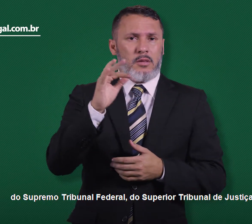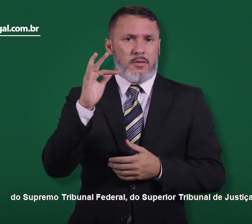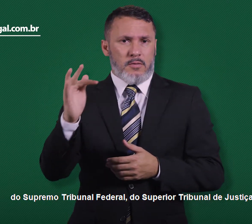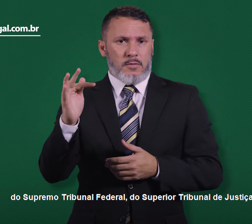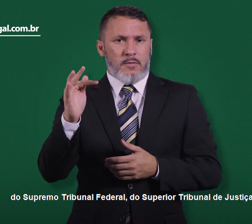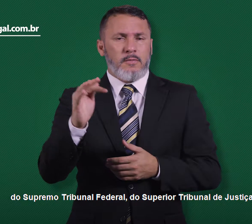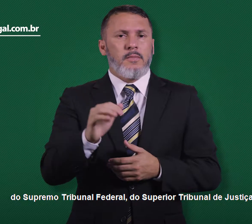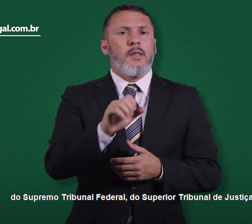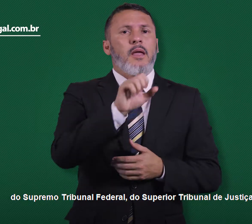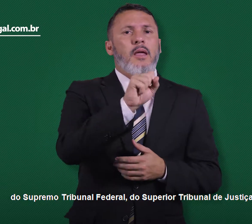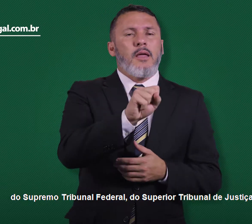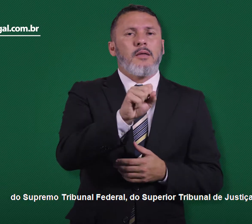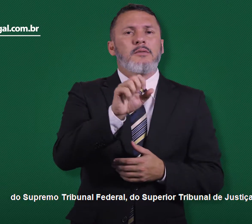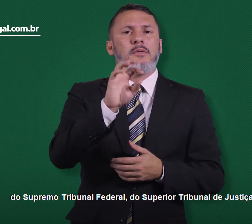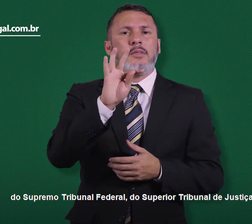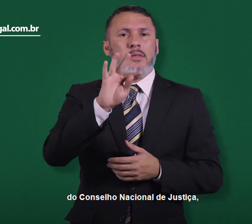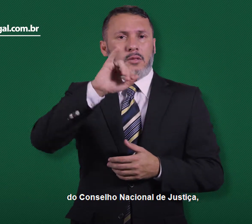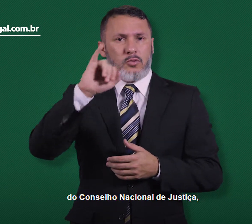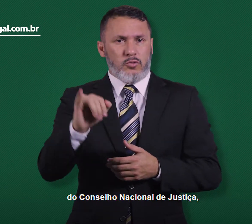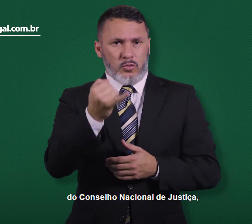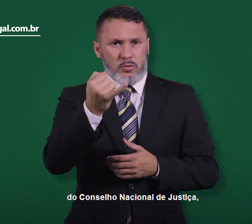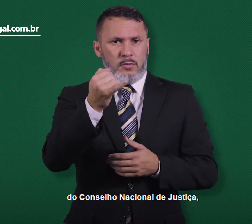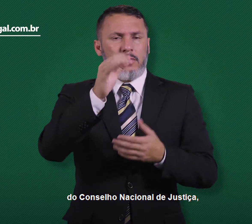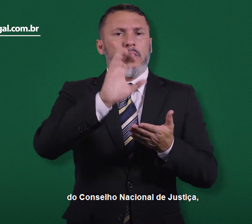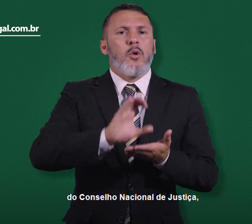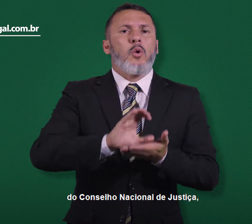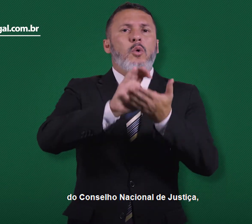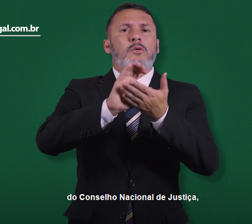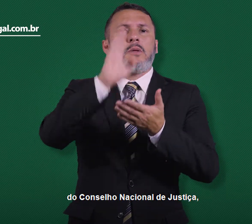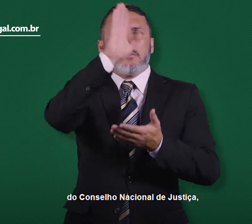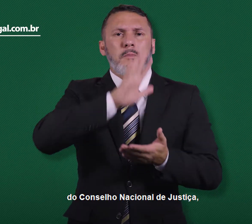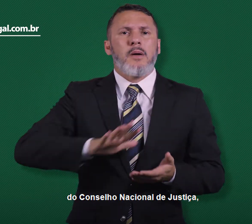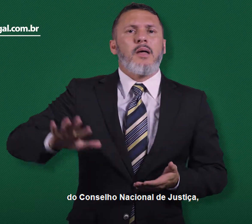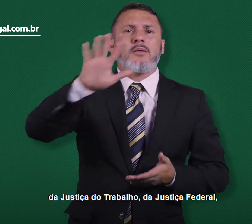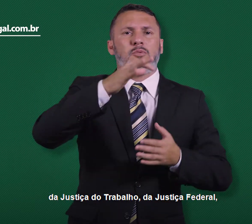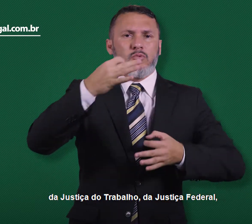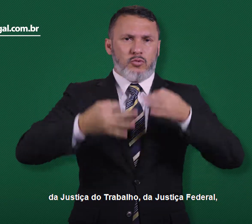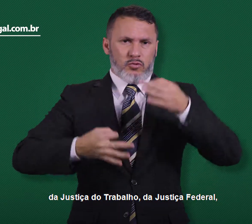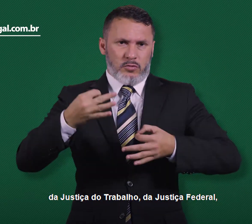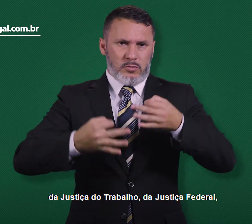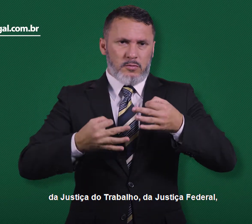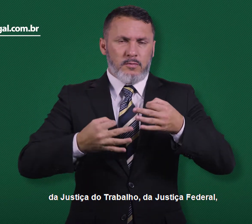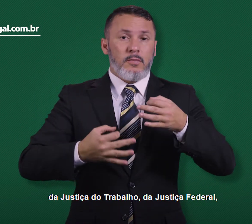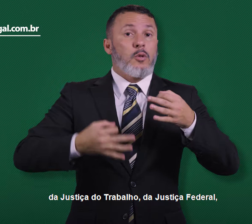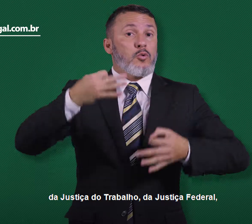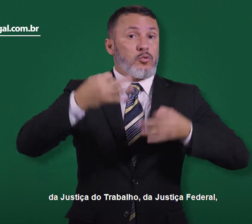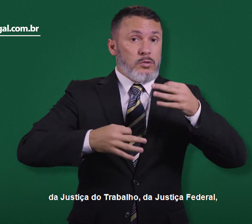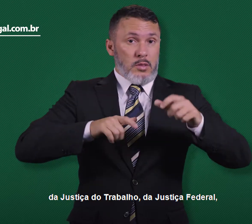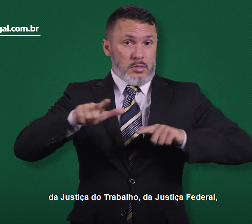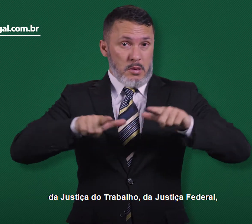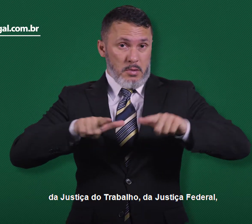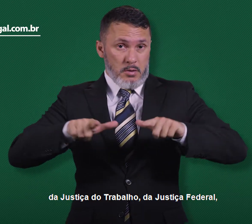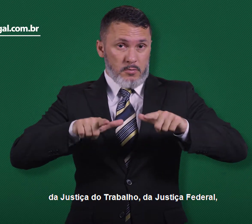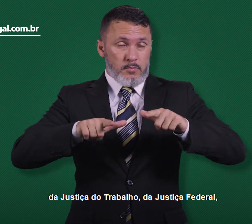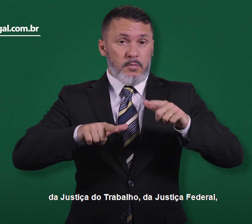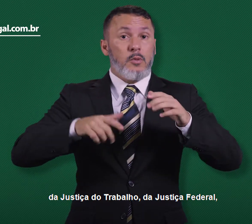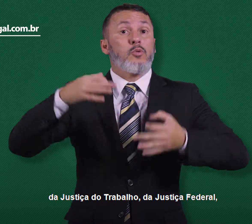Supremo Tribunal de Justiça, do Conselho Nacional de Justiça, da Justiça do Trabalho, da Justiça Federal,